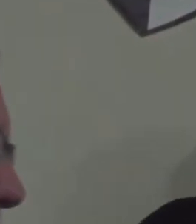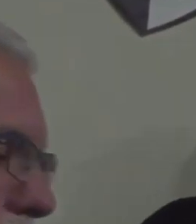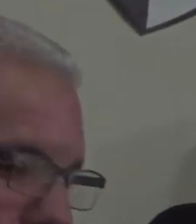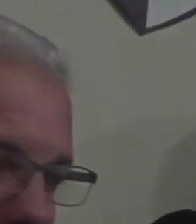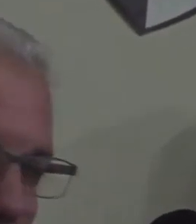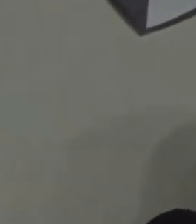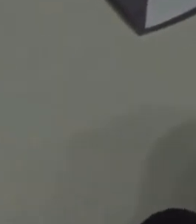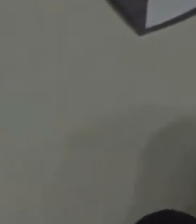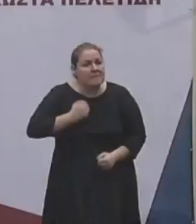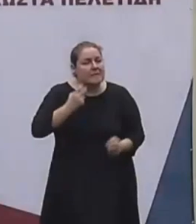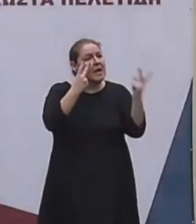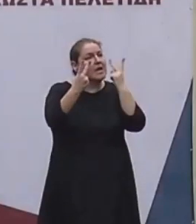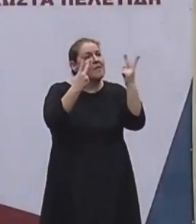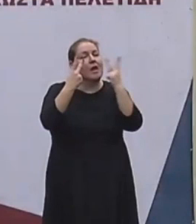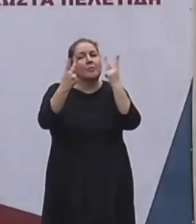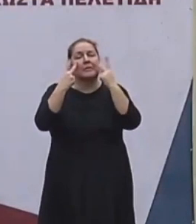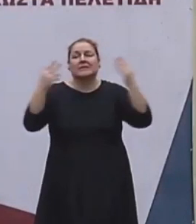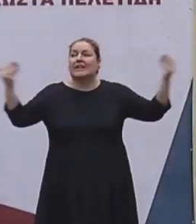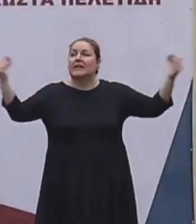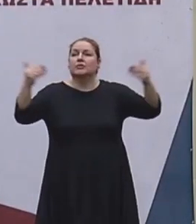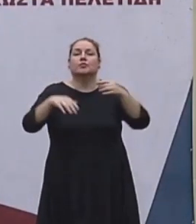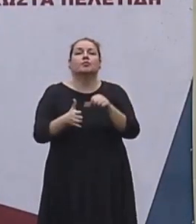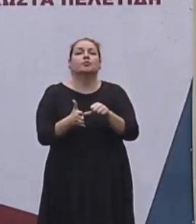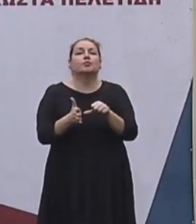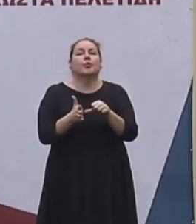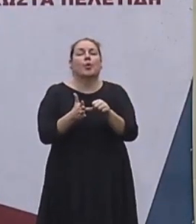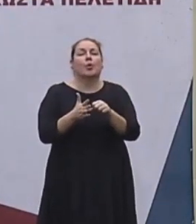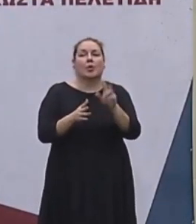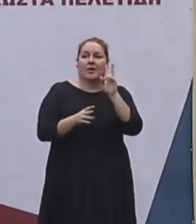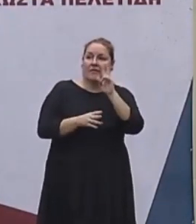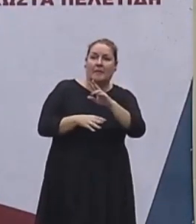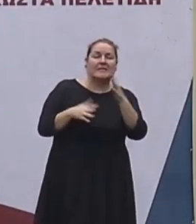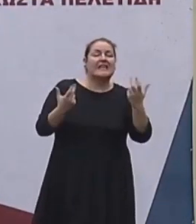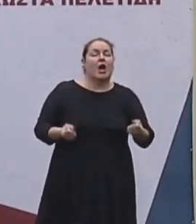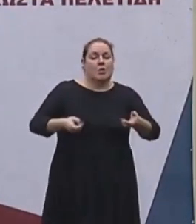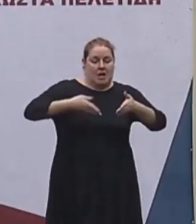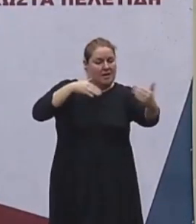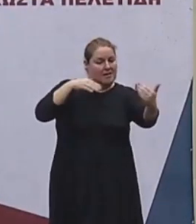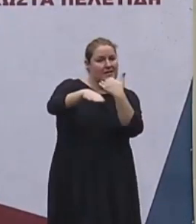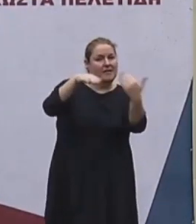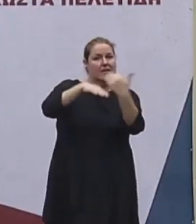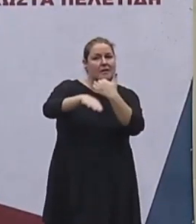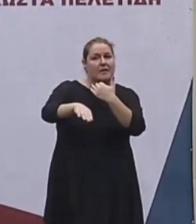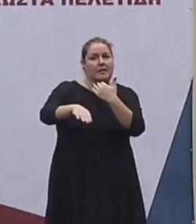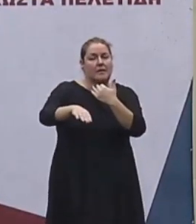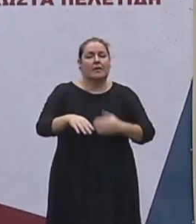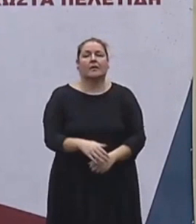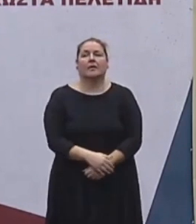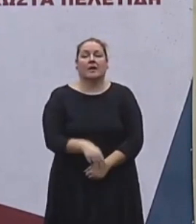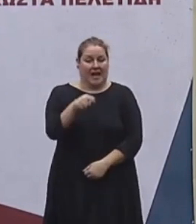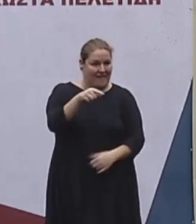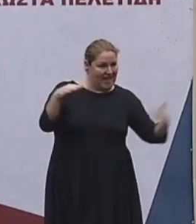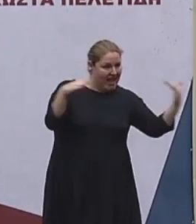Θλίβεσαι να βλέπεις τις εισόδους της πόλης με την κατάντια που έχουν οι νησίδες. Αυτές ανήκουν